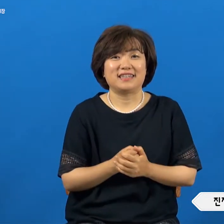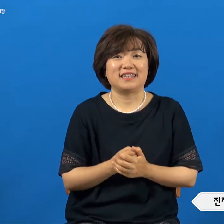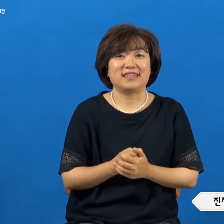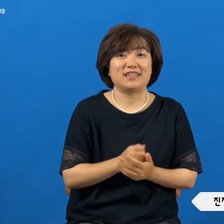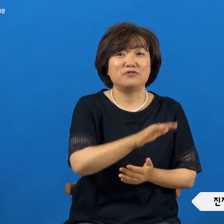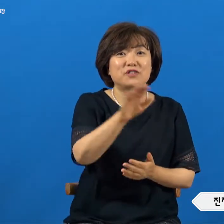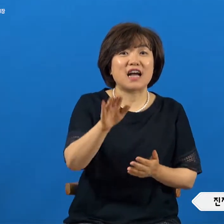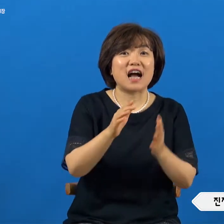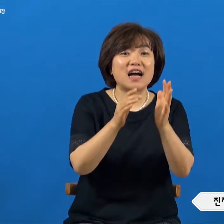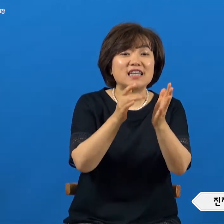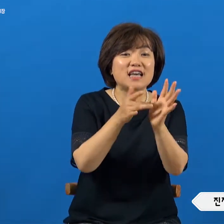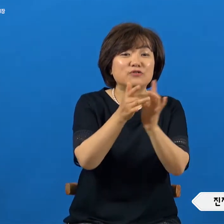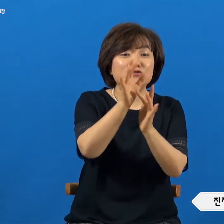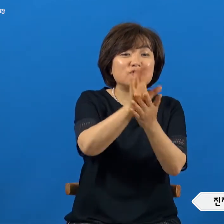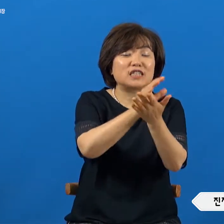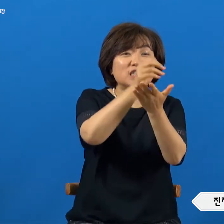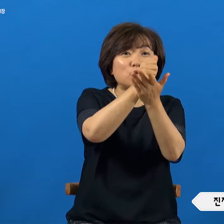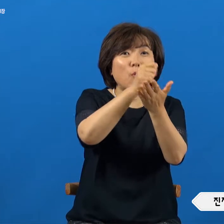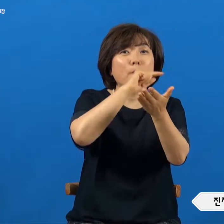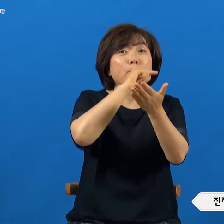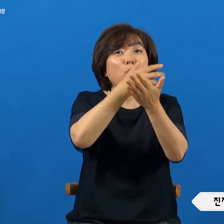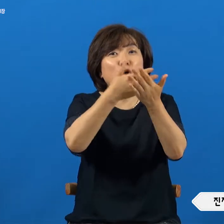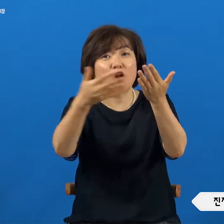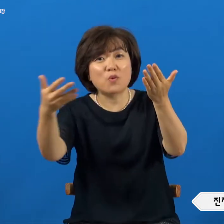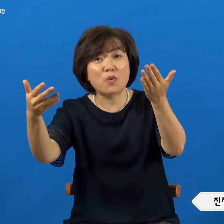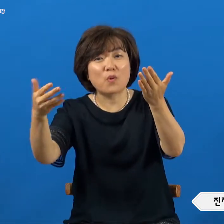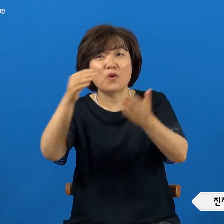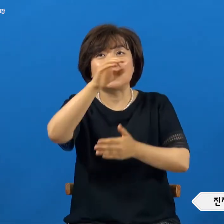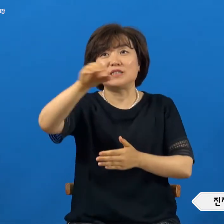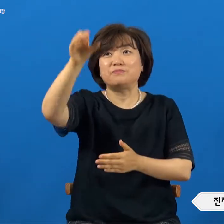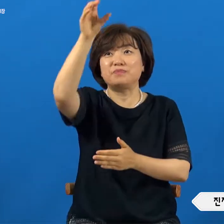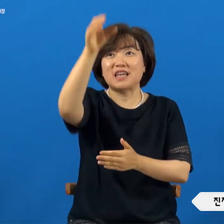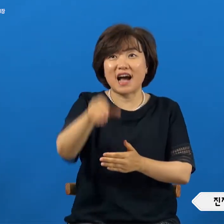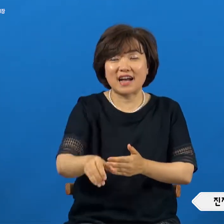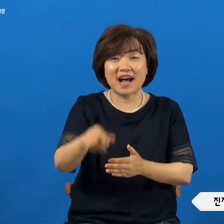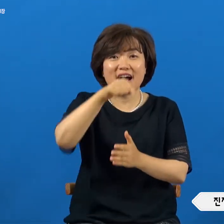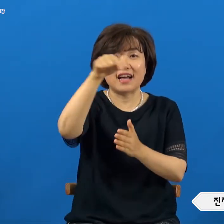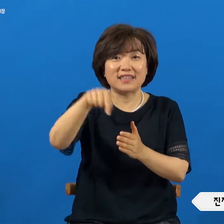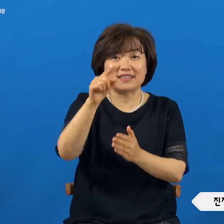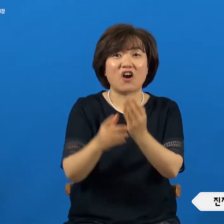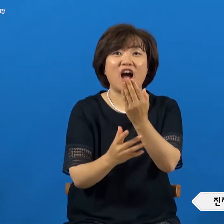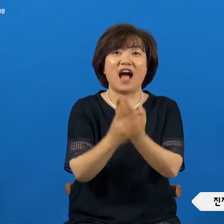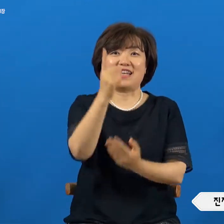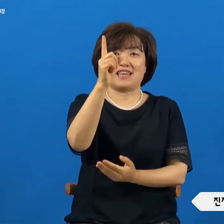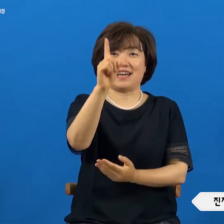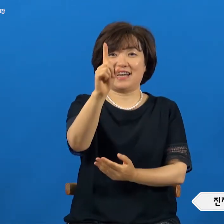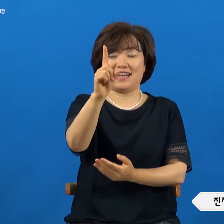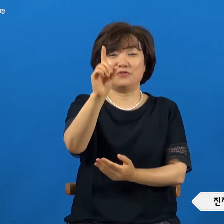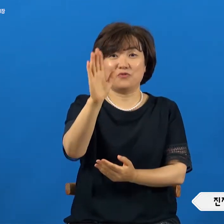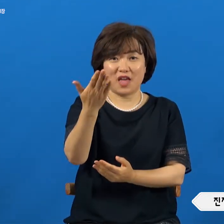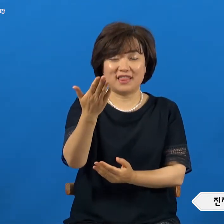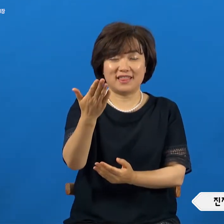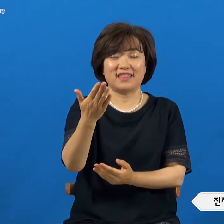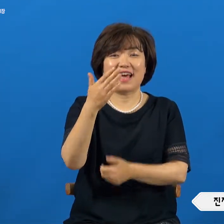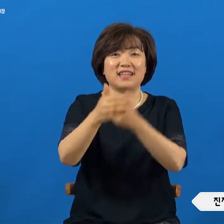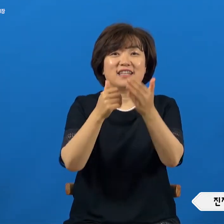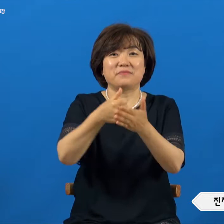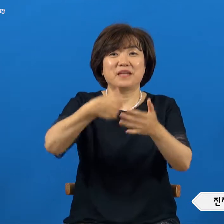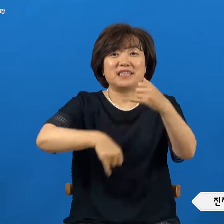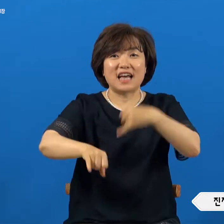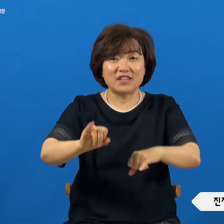오늘 그리스도의 보혈로 인해서 십자가로 하나가 된 하나님의 자녀들이 가질 수 있는 이